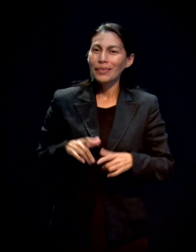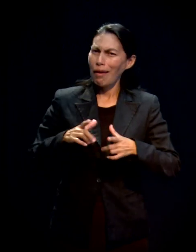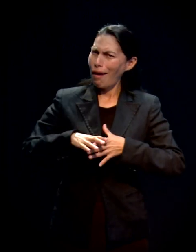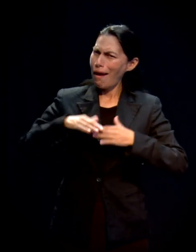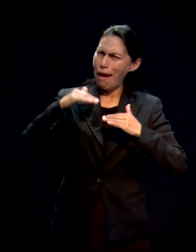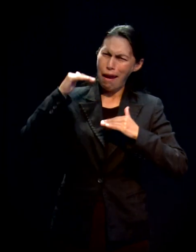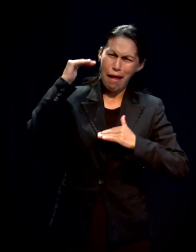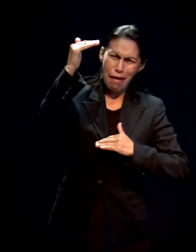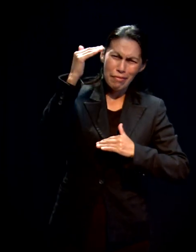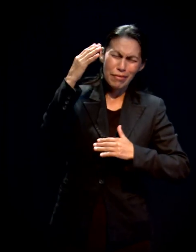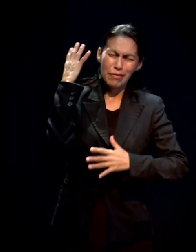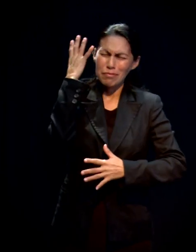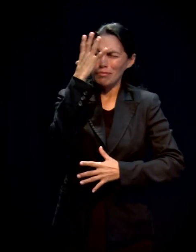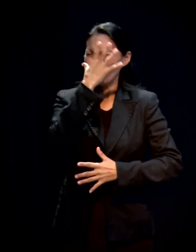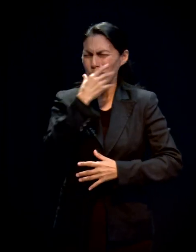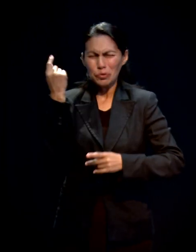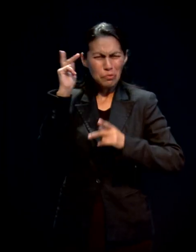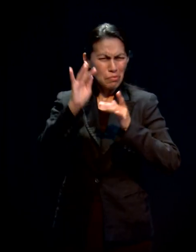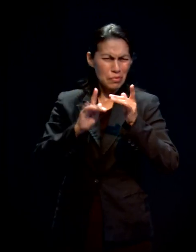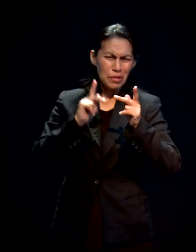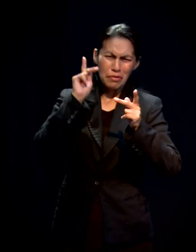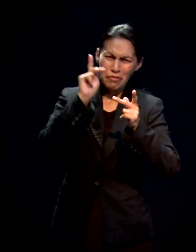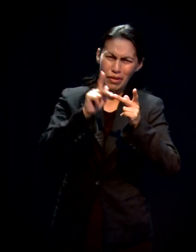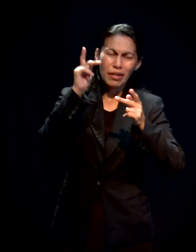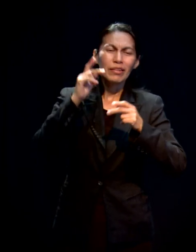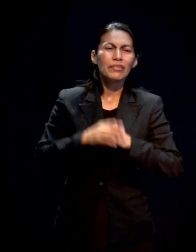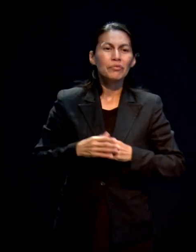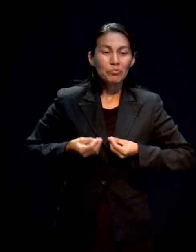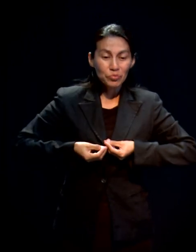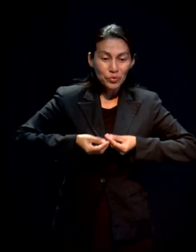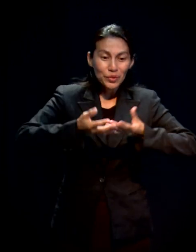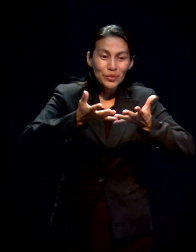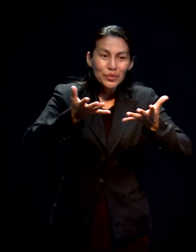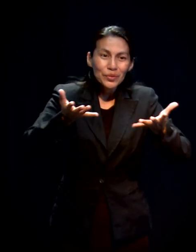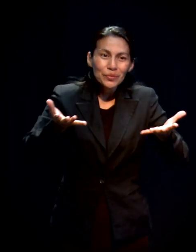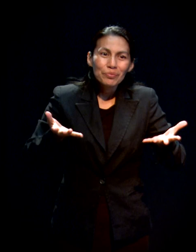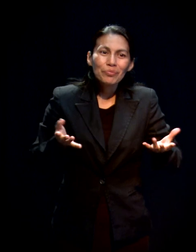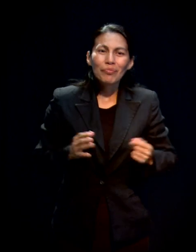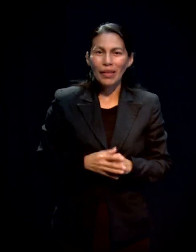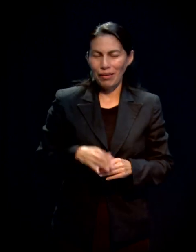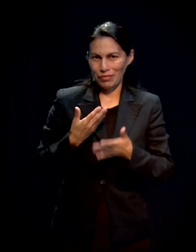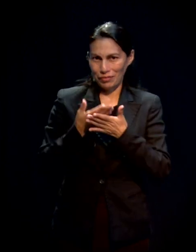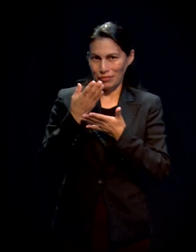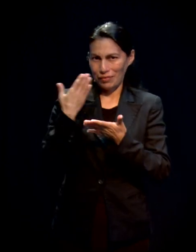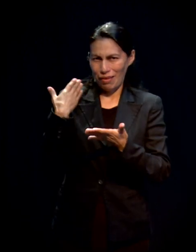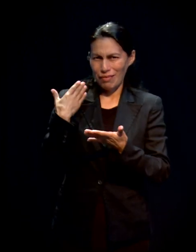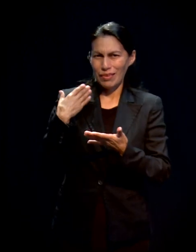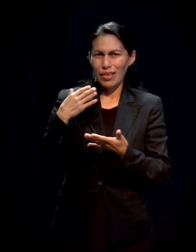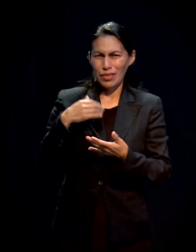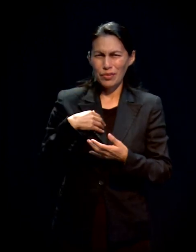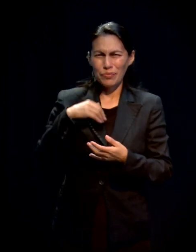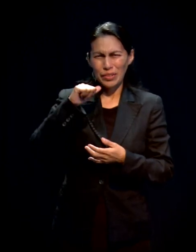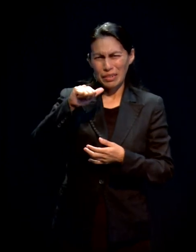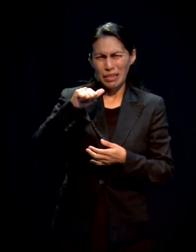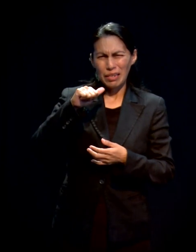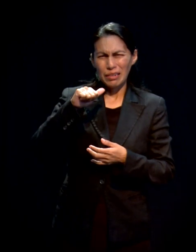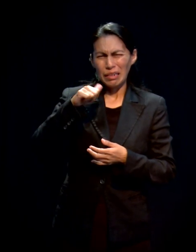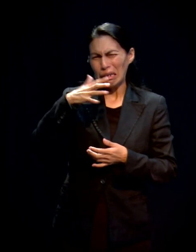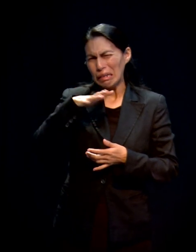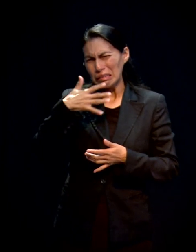perfecto hermoso generoso cuéntanos verdad estaba en el foco de mi adolescencia tenía aproximadamente